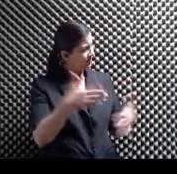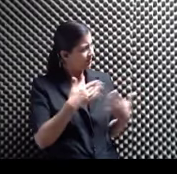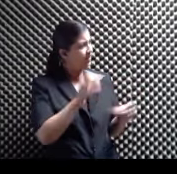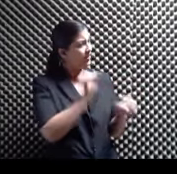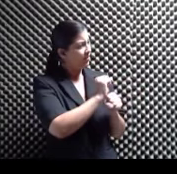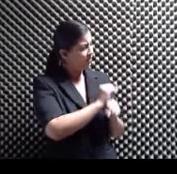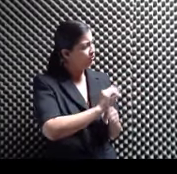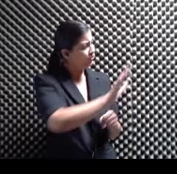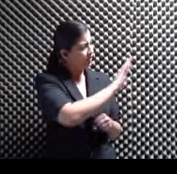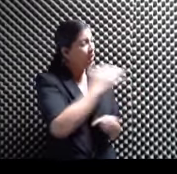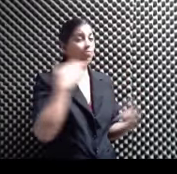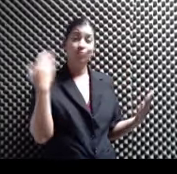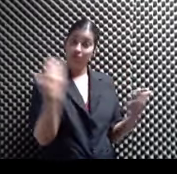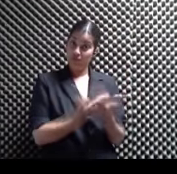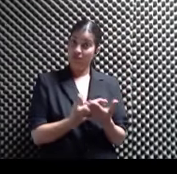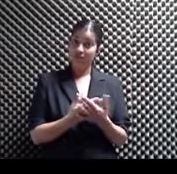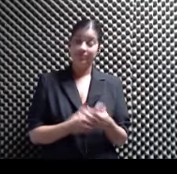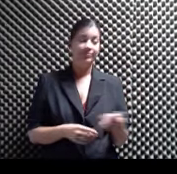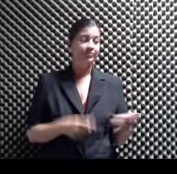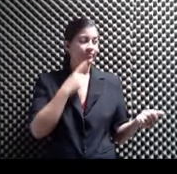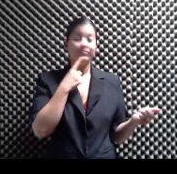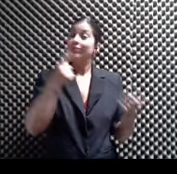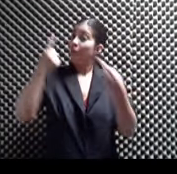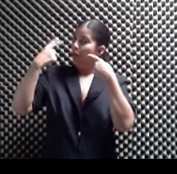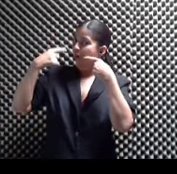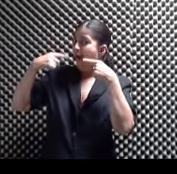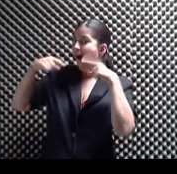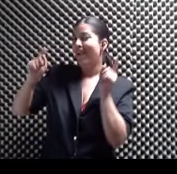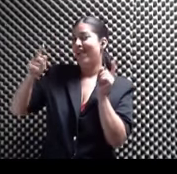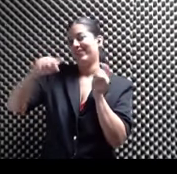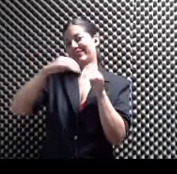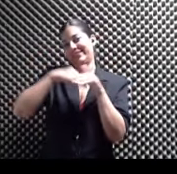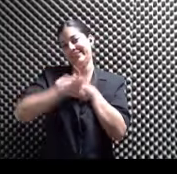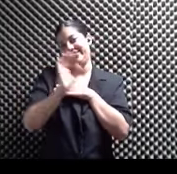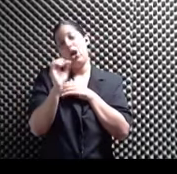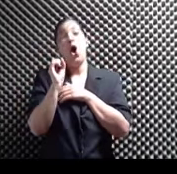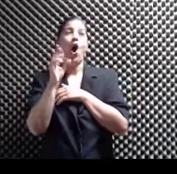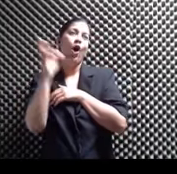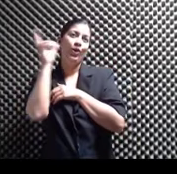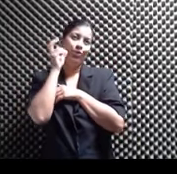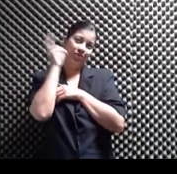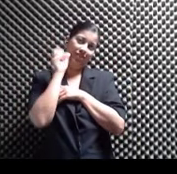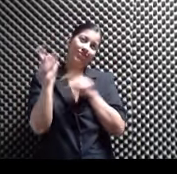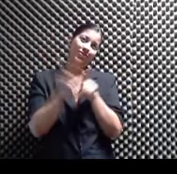trabajos de ustedes. Yo espero que ellos nos estén viendo o escuchando.